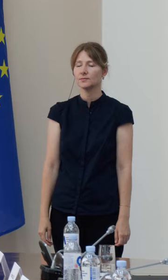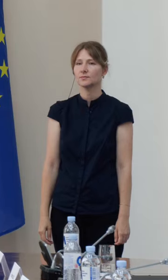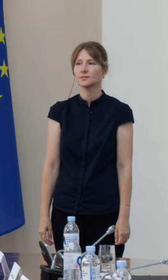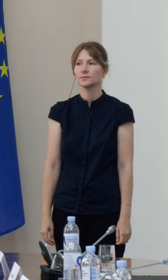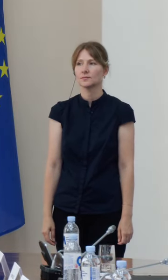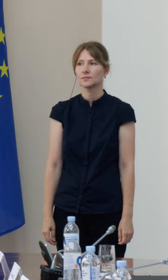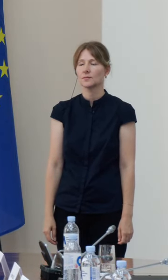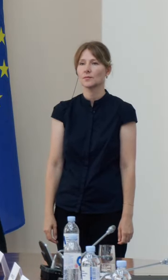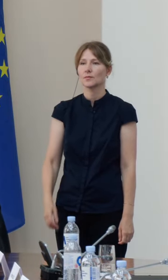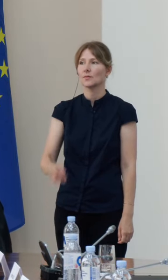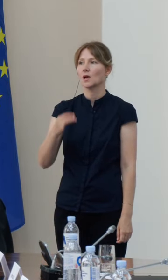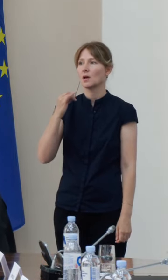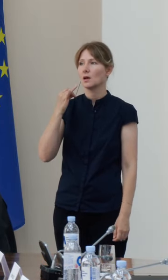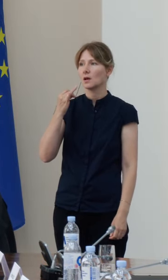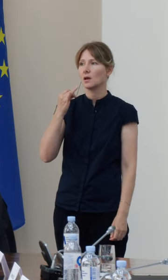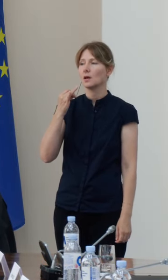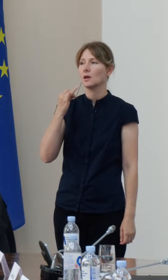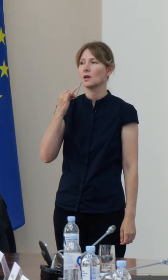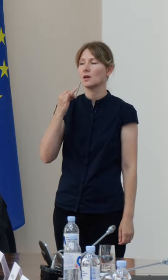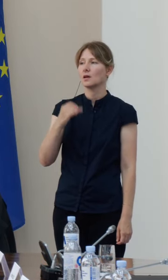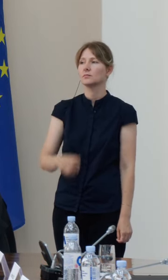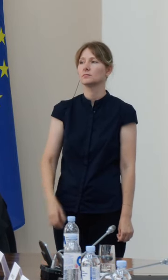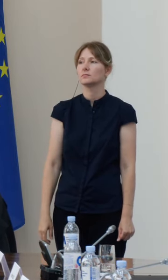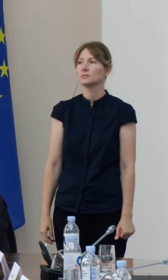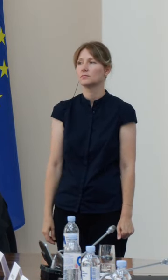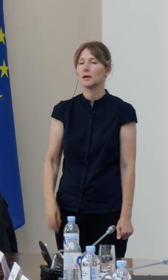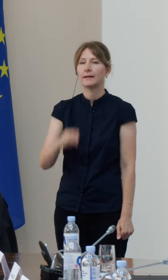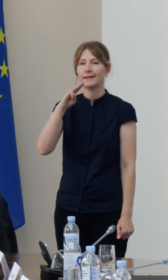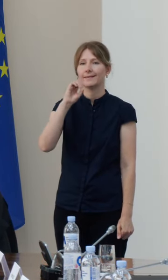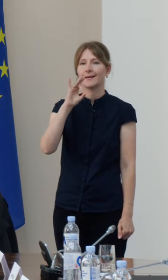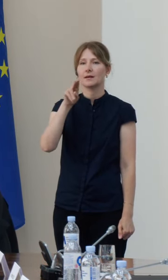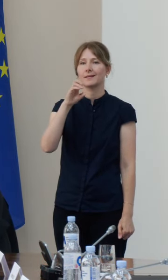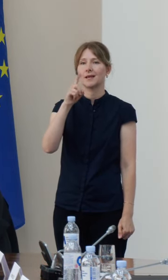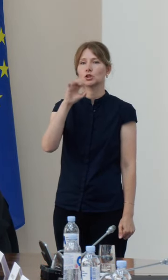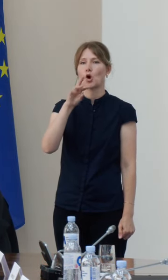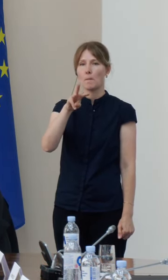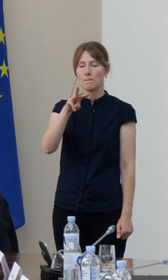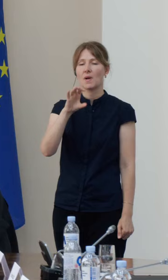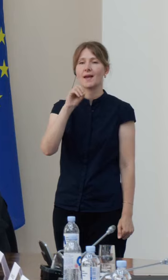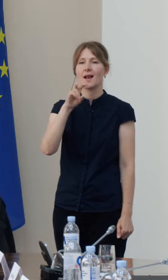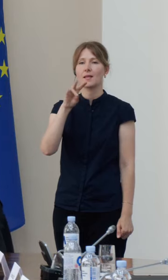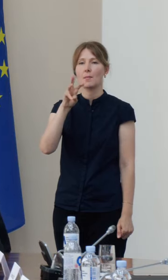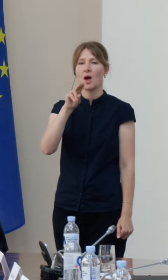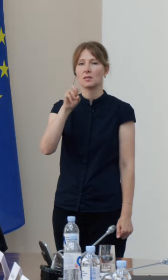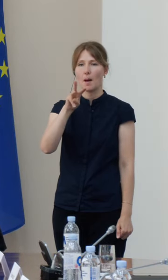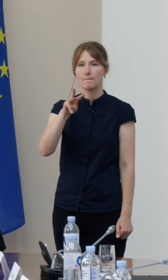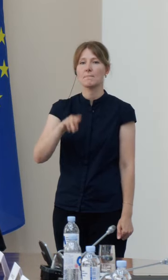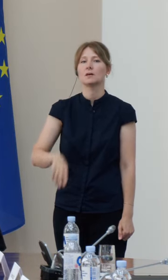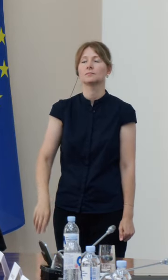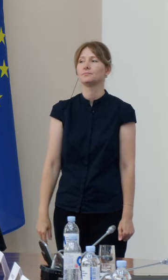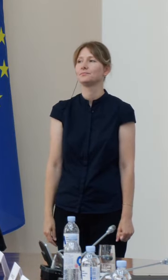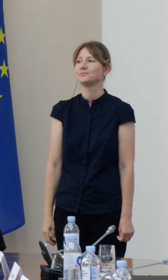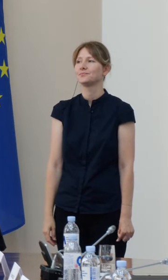Și ultima organizație, dar nu cea din urmă, este Terre des Hommes, reprezentată de doamna Elena Madan, directoarea.